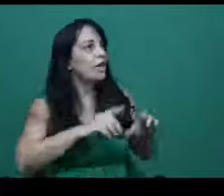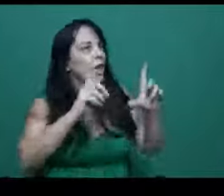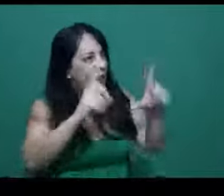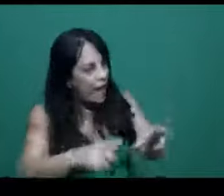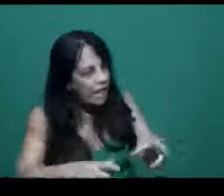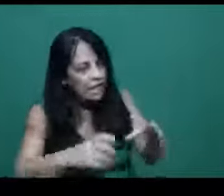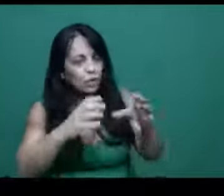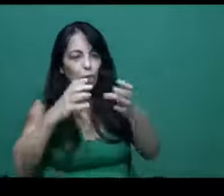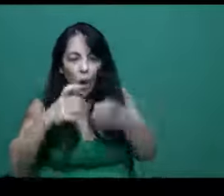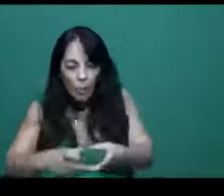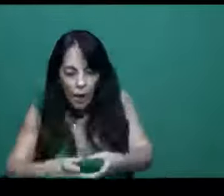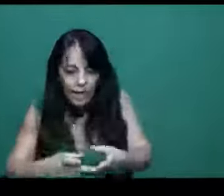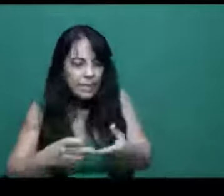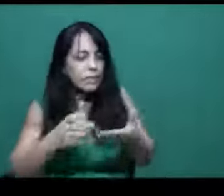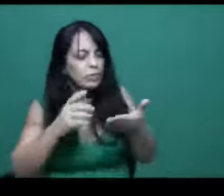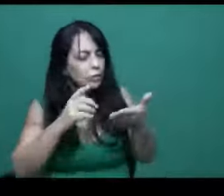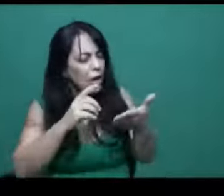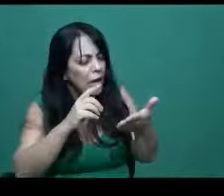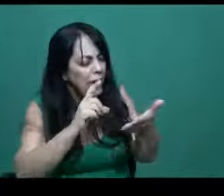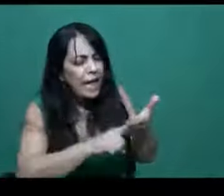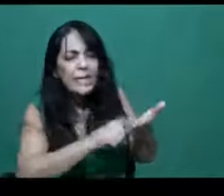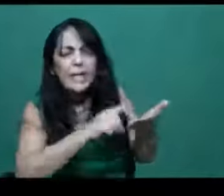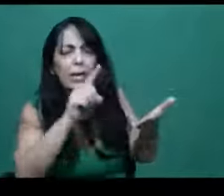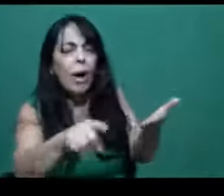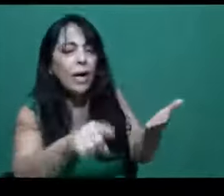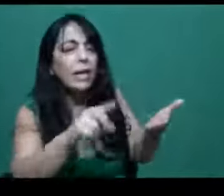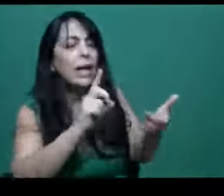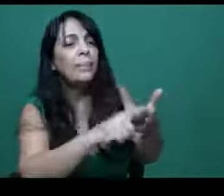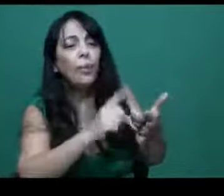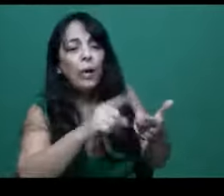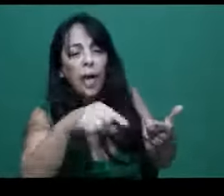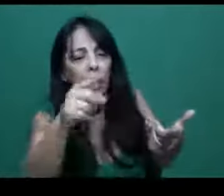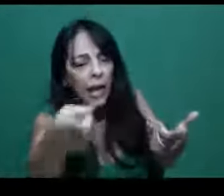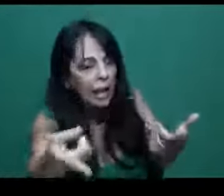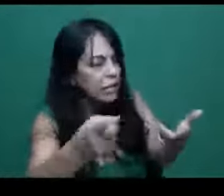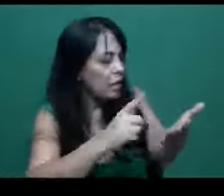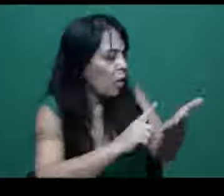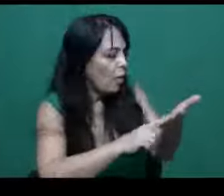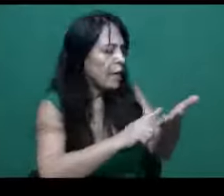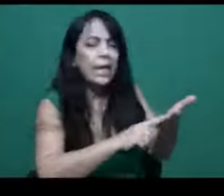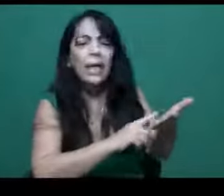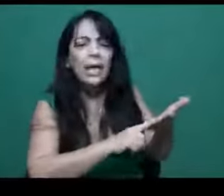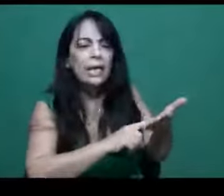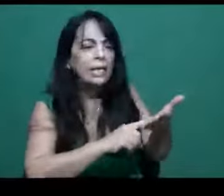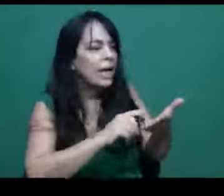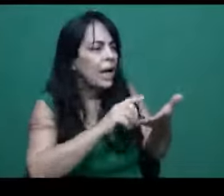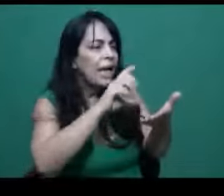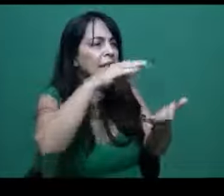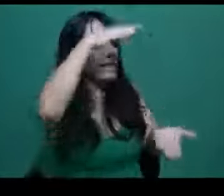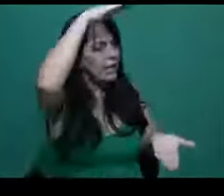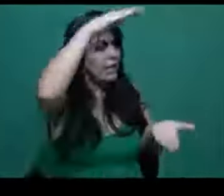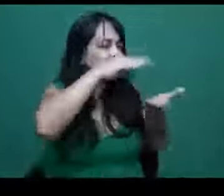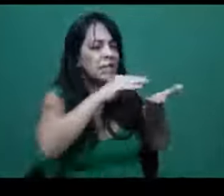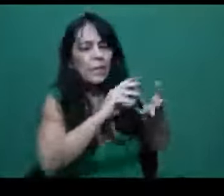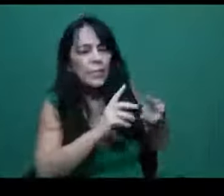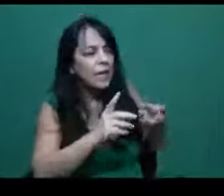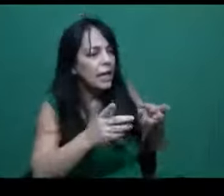o que é isso, como é isso, esse é igual àquele, por que que esse é igual àquele, esse é grande, esse é